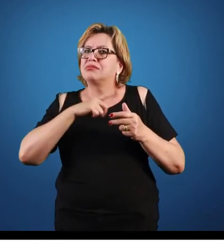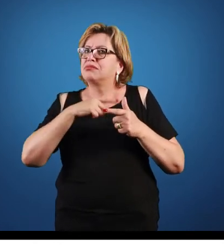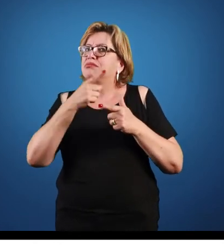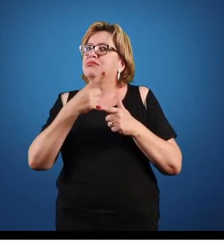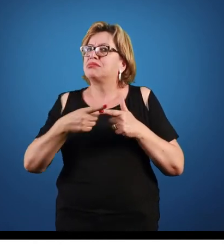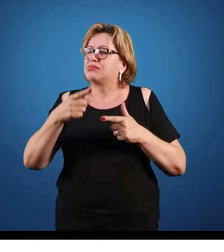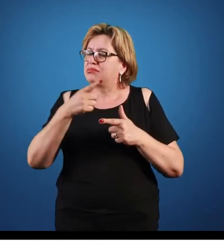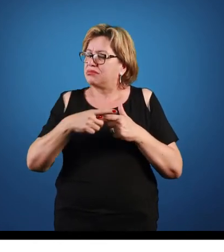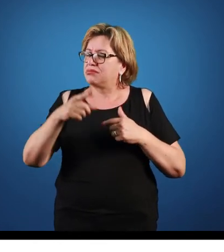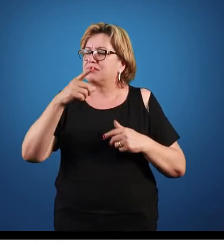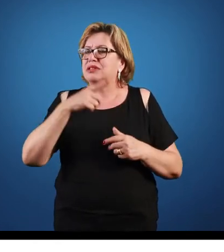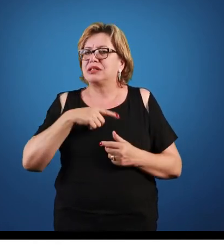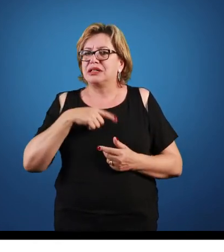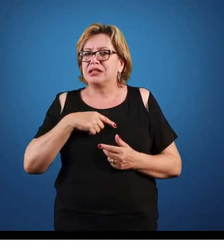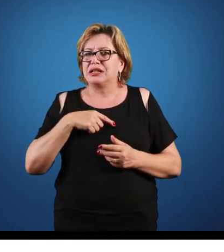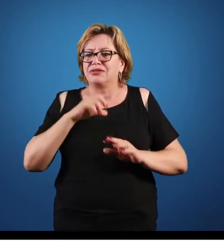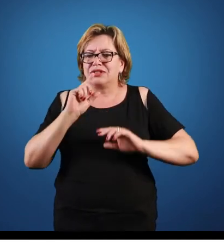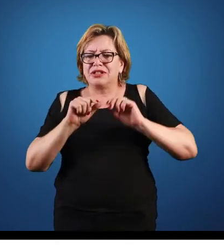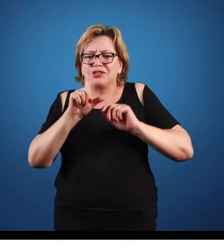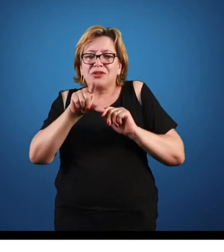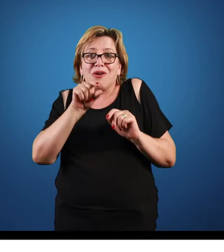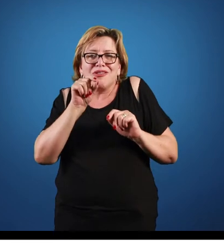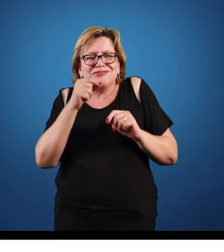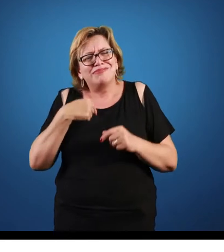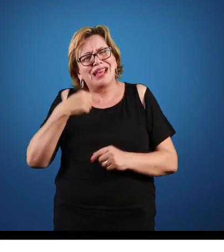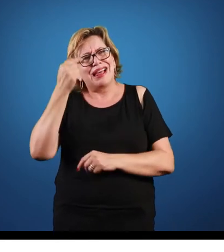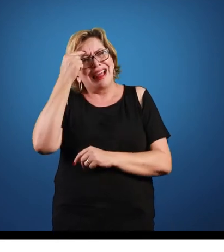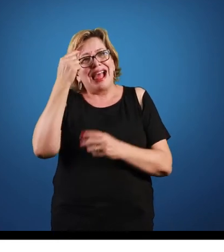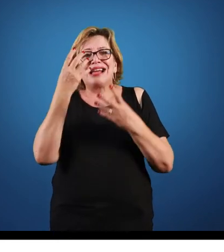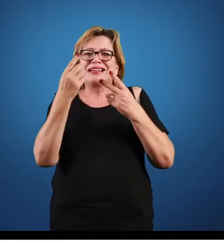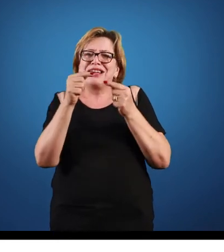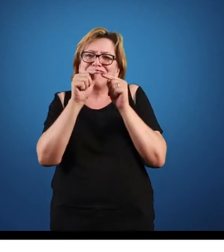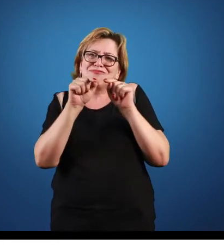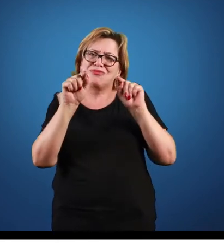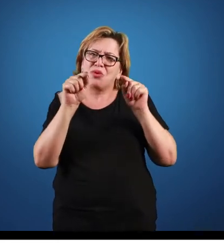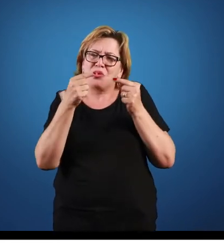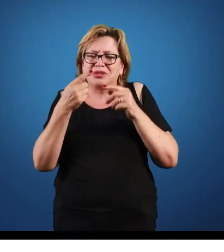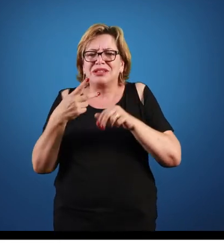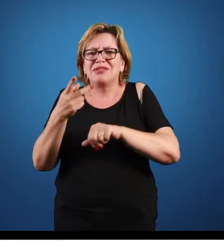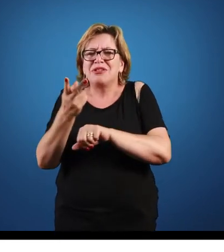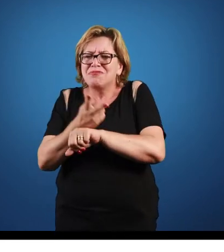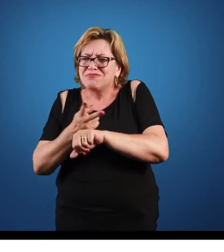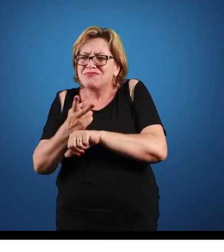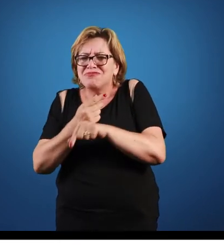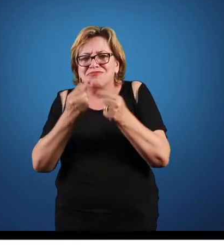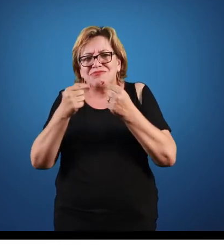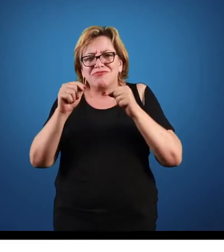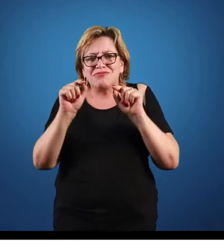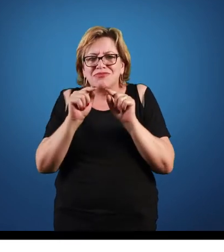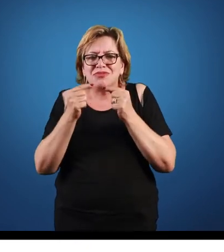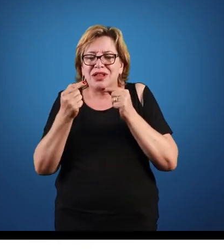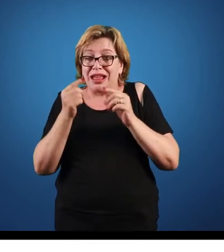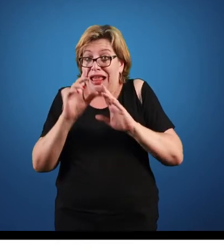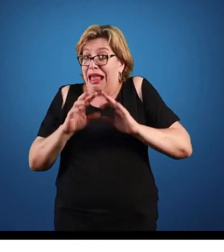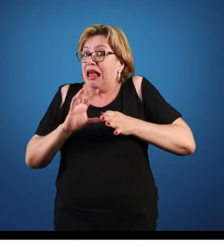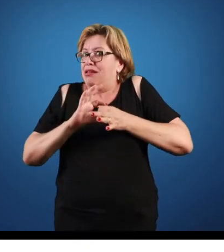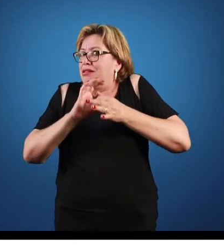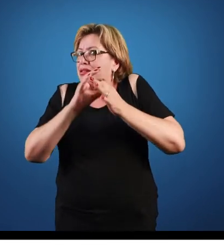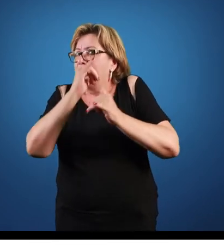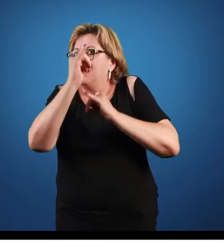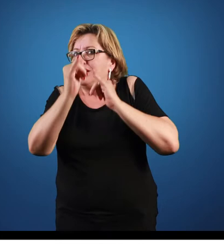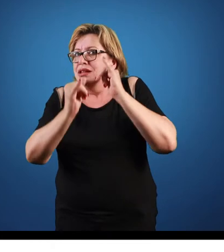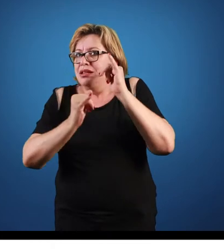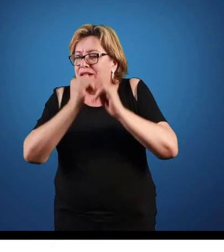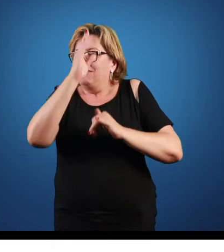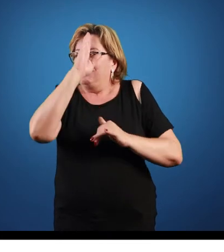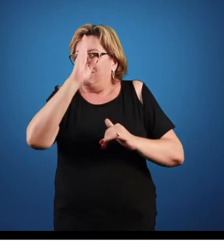para resolver você tem que decidir se vai colocar um fundo musical 11 é fazer pesquisa de áudio de som e preferência liberado na internet a